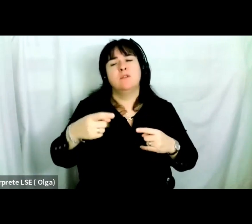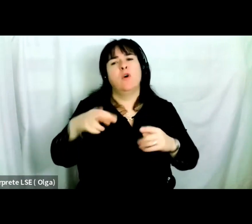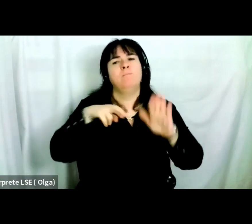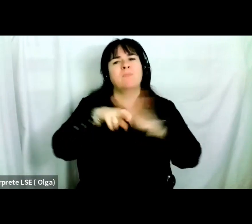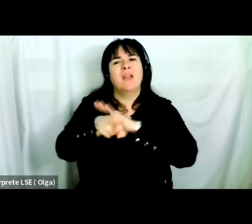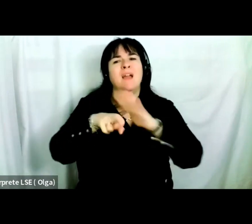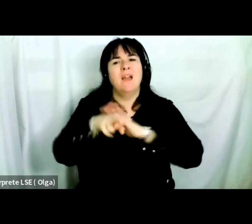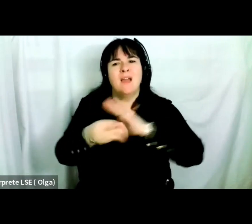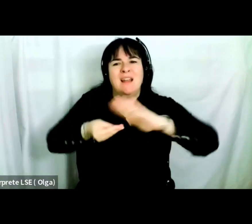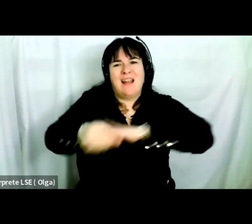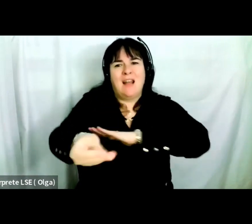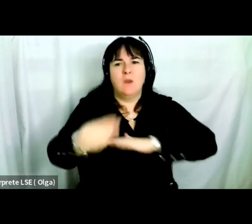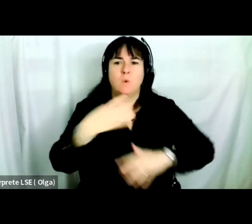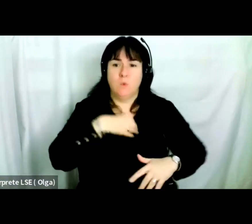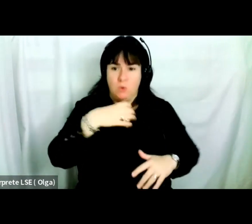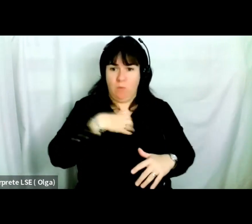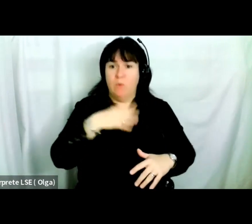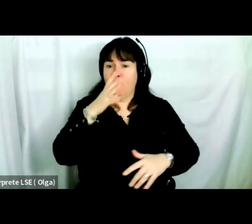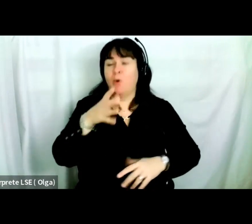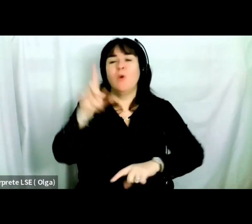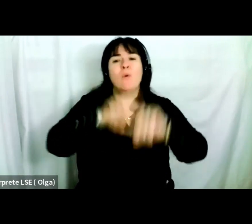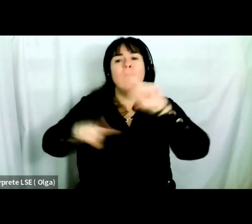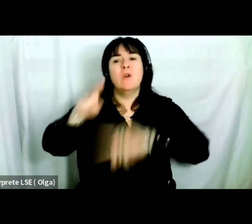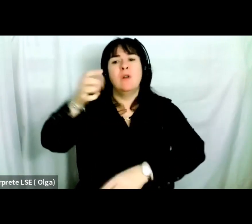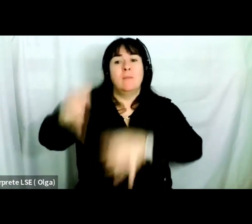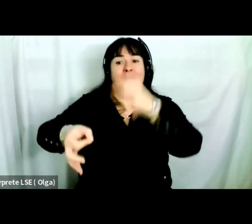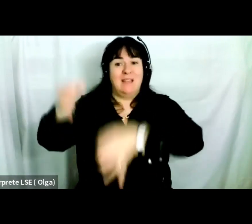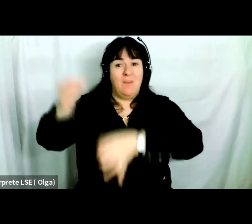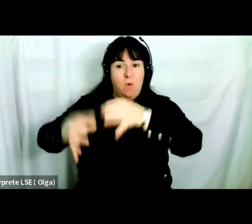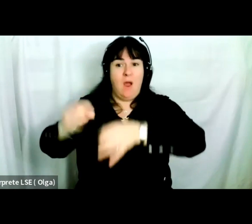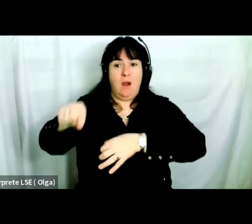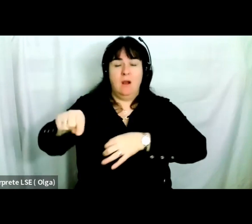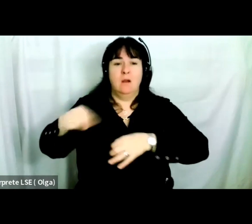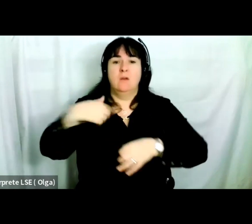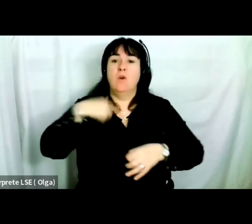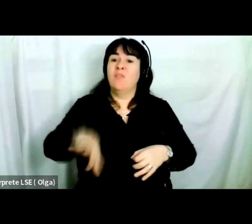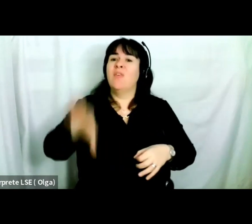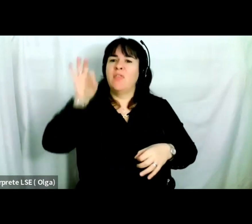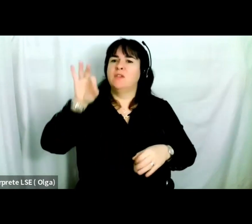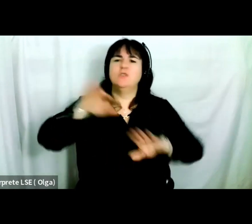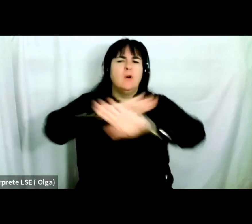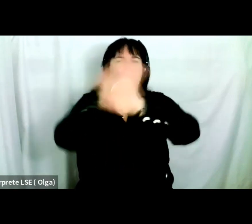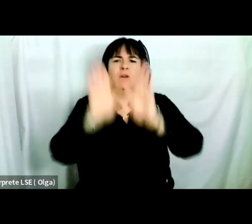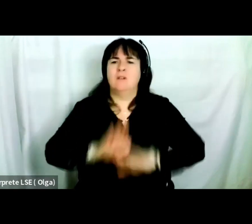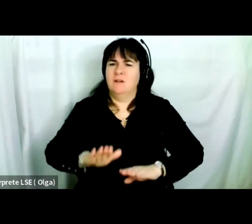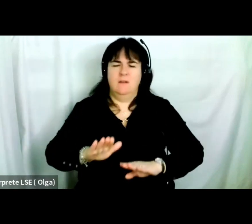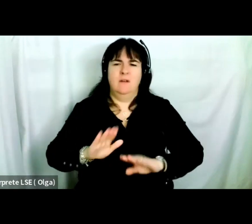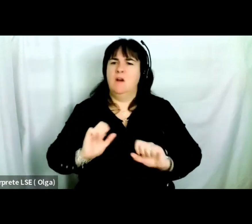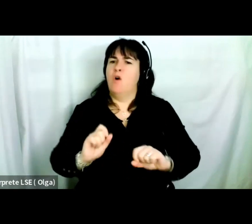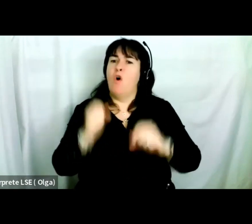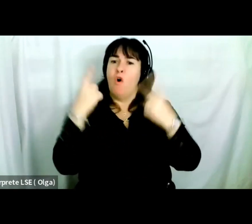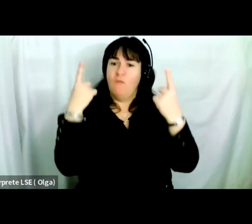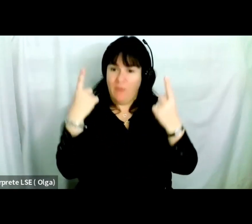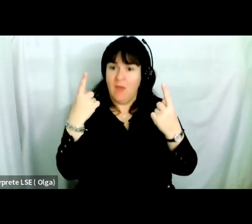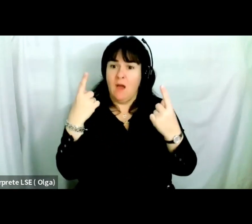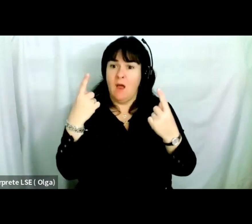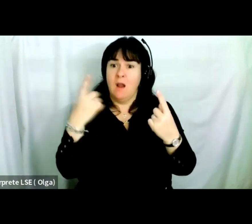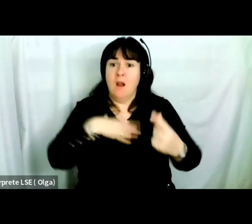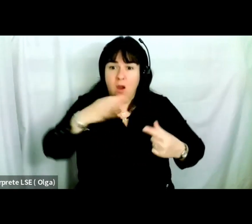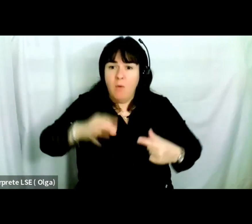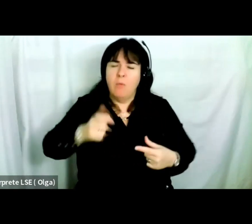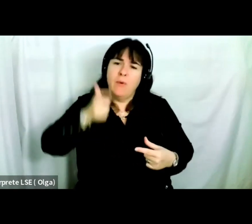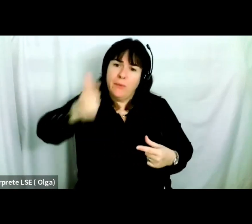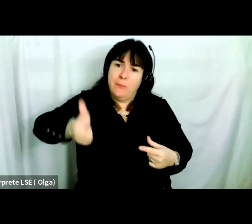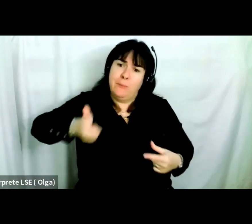problema que puede existir en los tribunales es que para tomar una decisión definitiva en ocasiones tenemos asuntos que duran 15